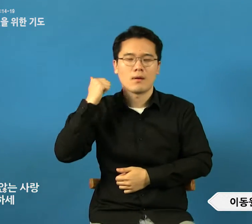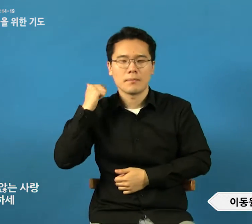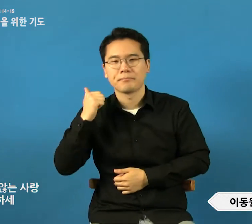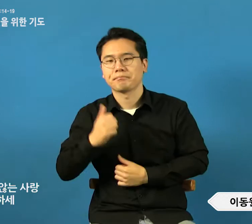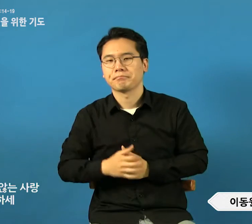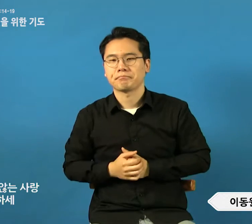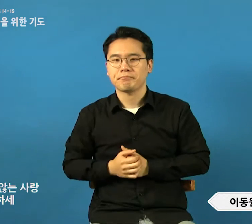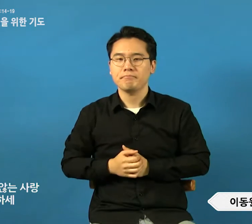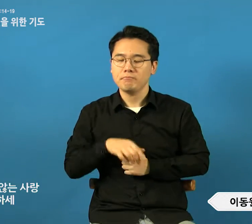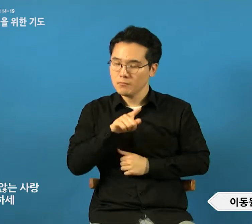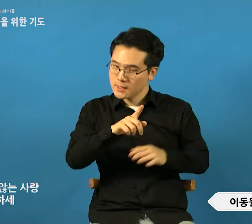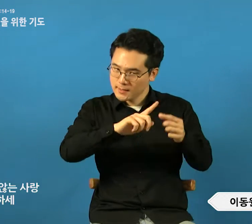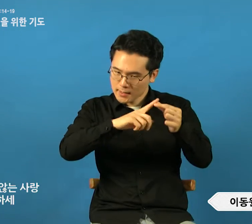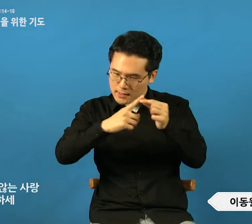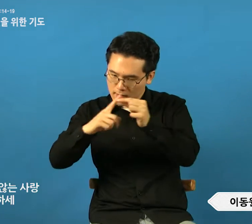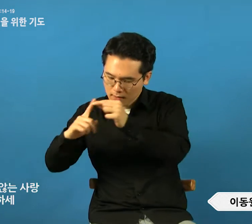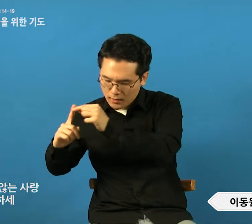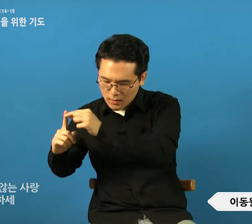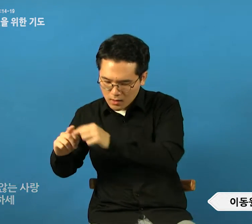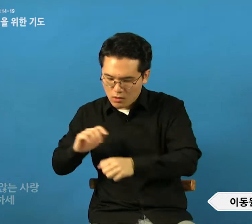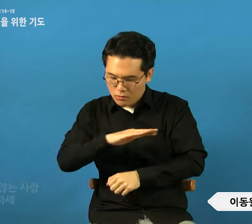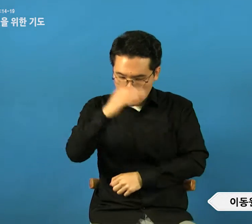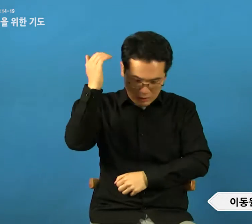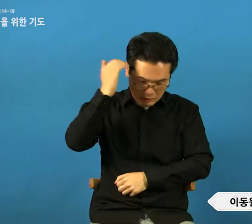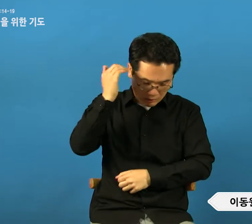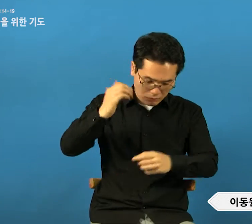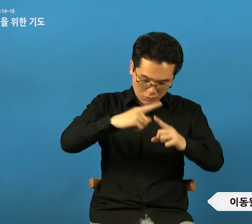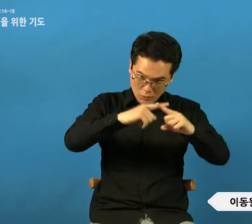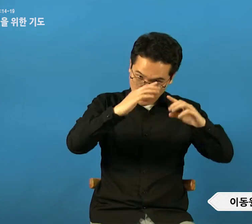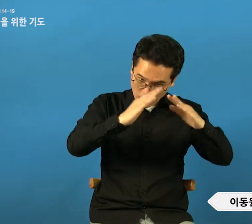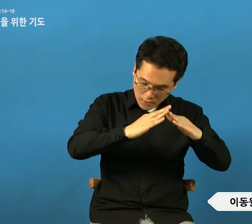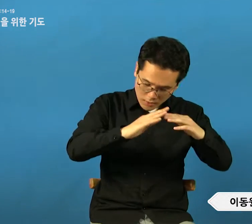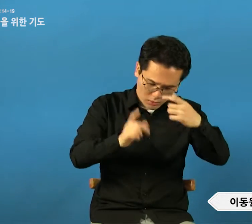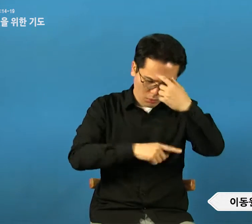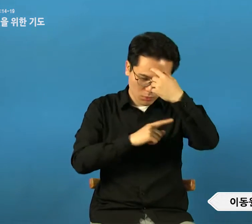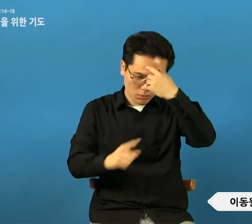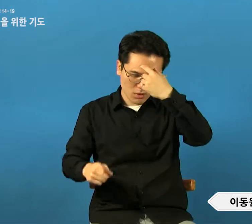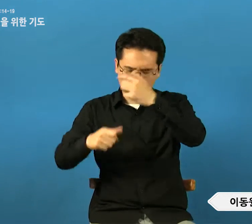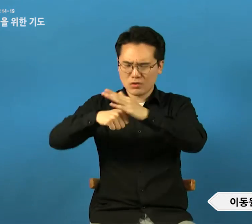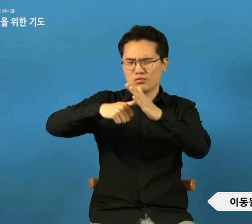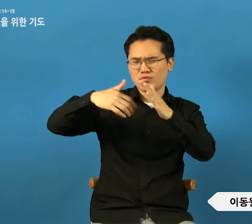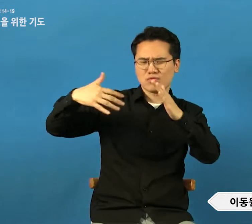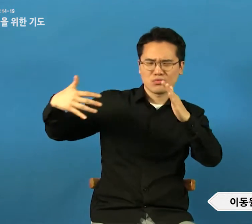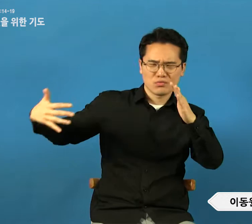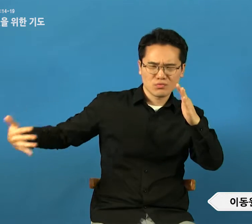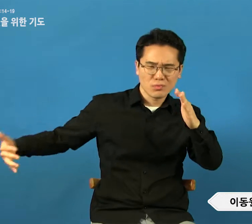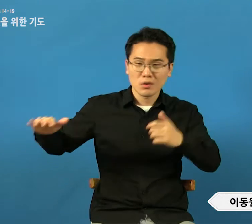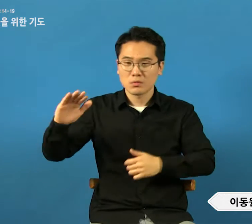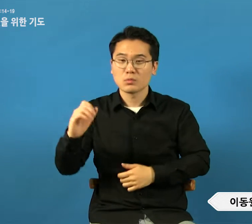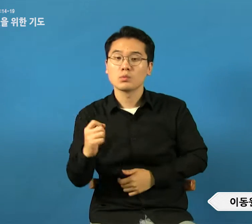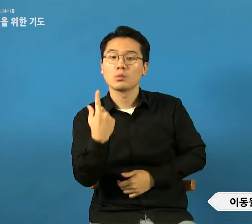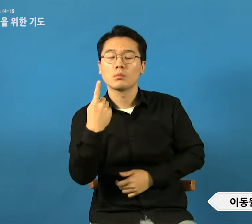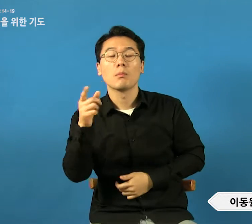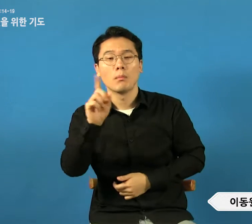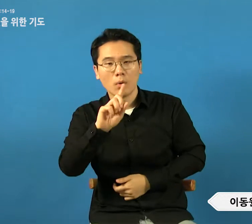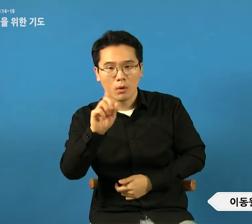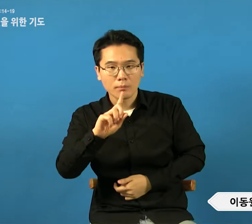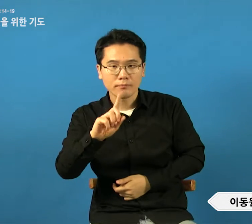한국 교회 성도들에게 아주 파퓰러한 찬양으로 알려지게 된 계기가 있었습니다.